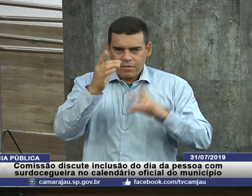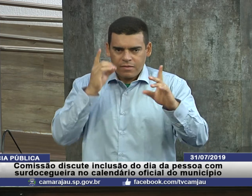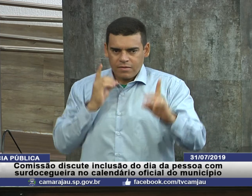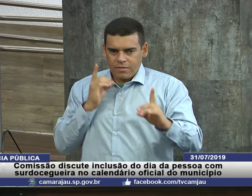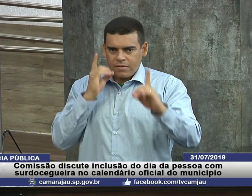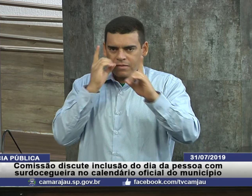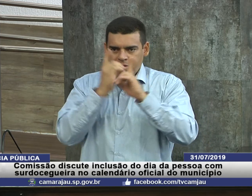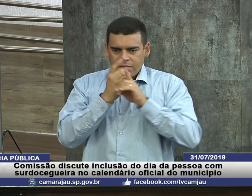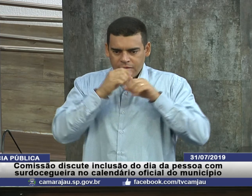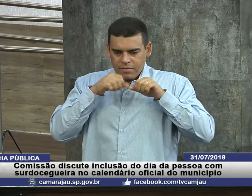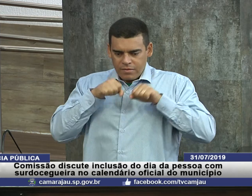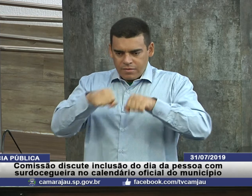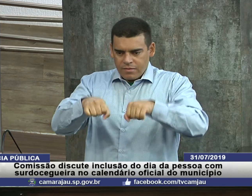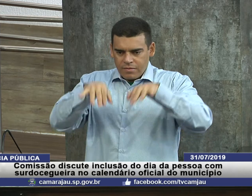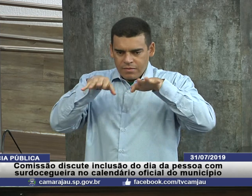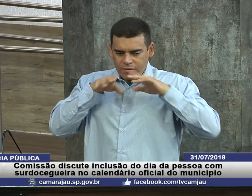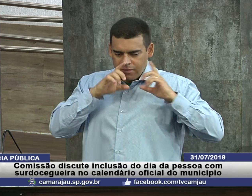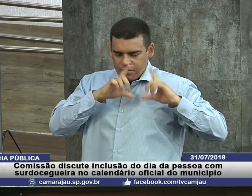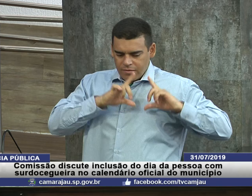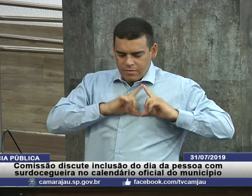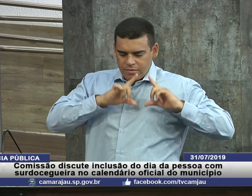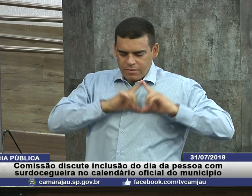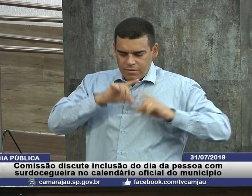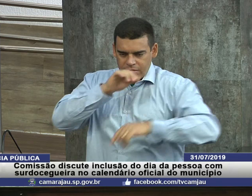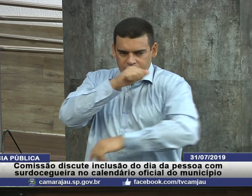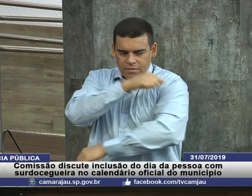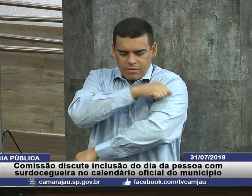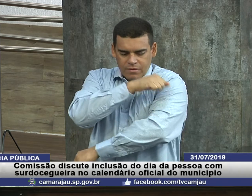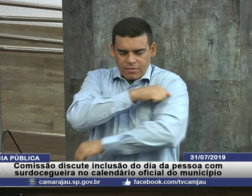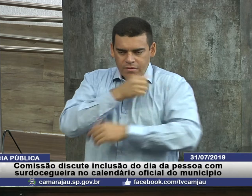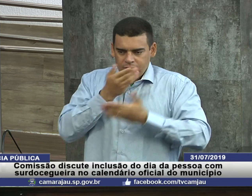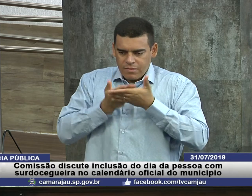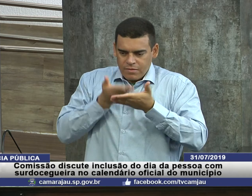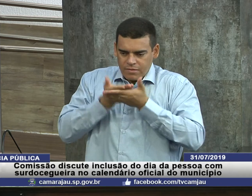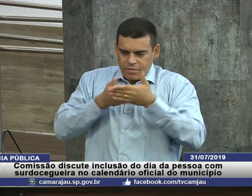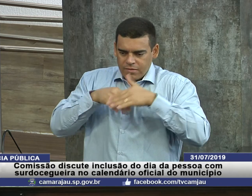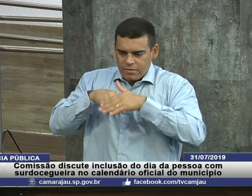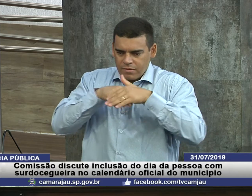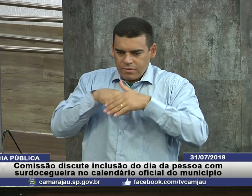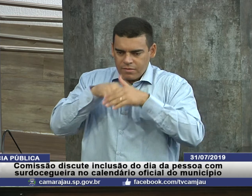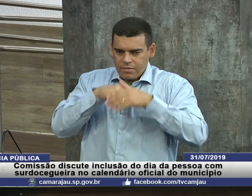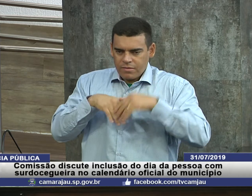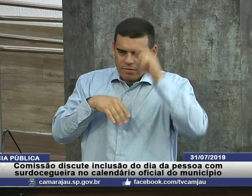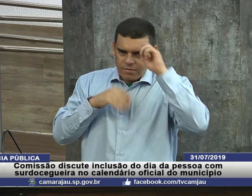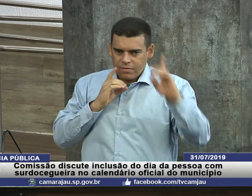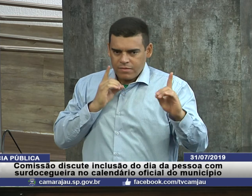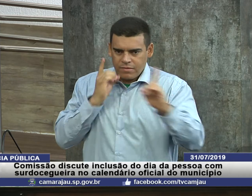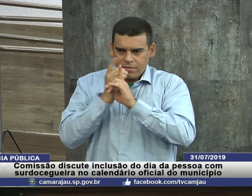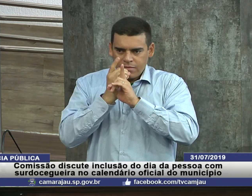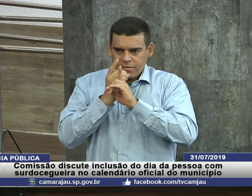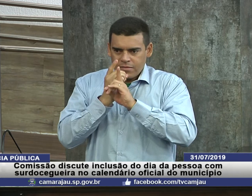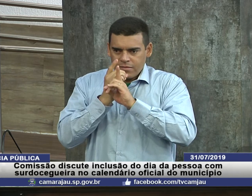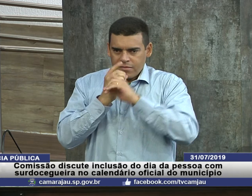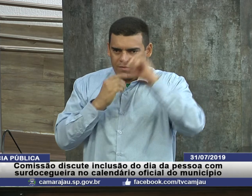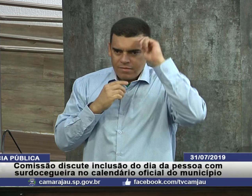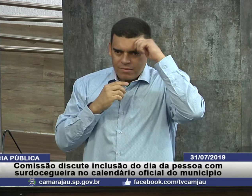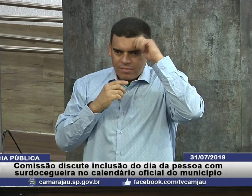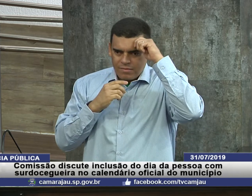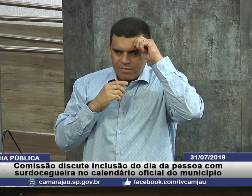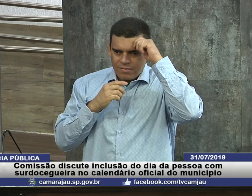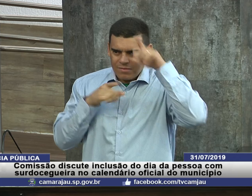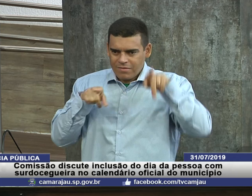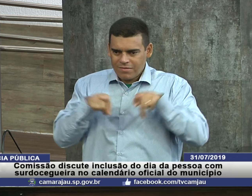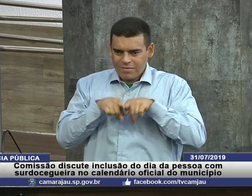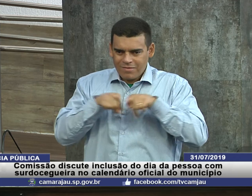vocês. E, quem sabe, a gente possa encontrar novos espaços aí de